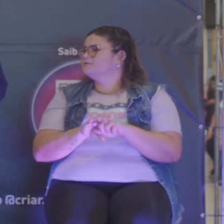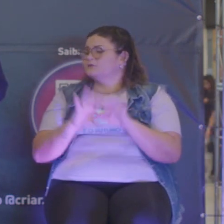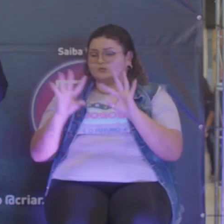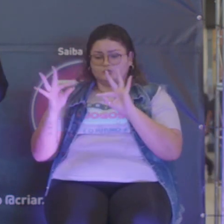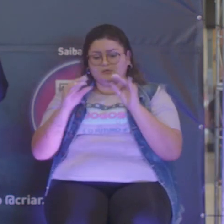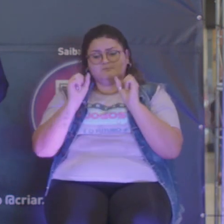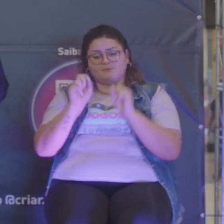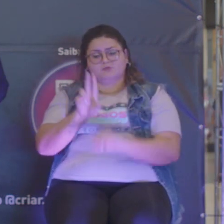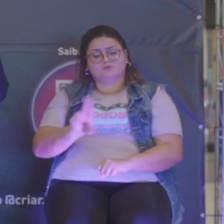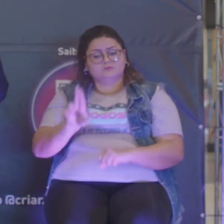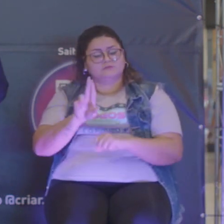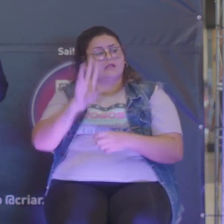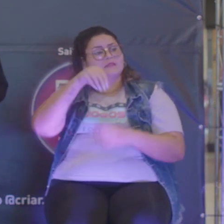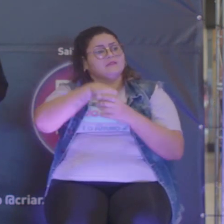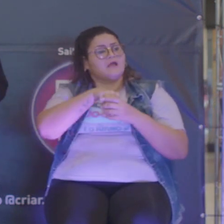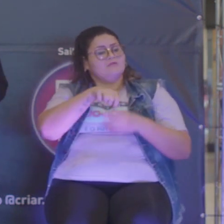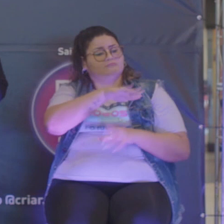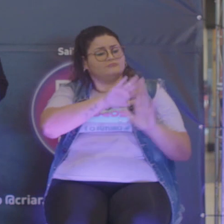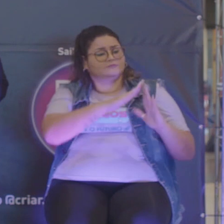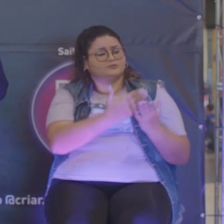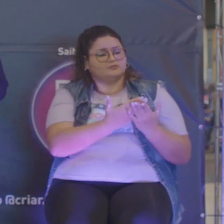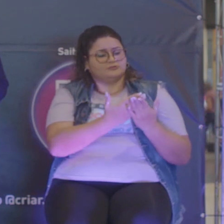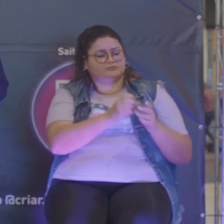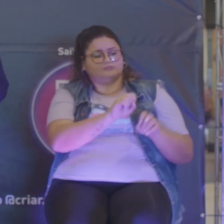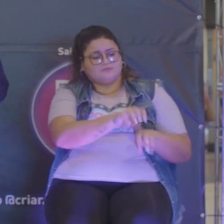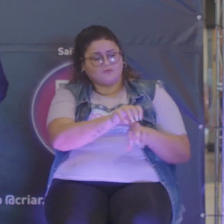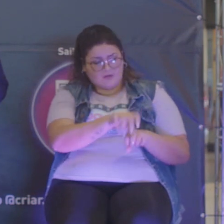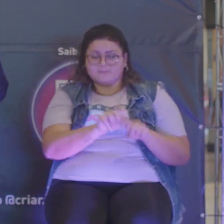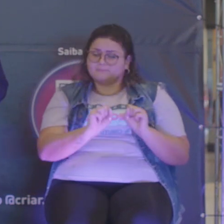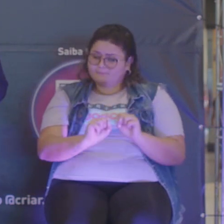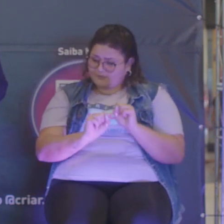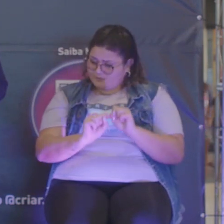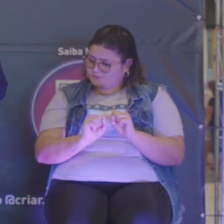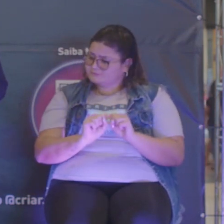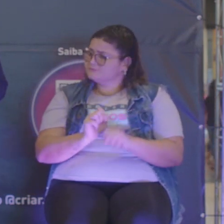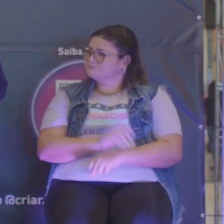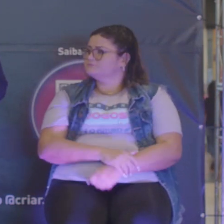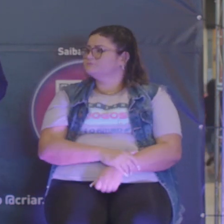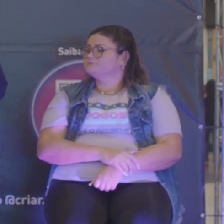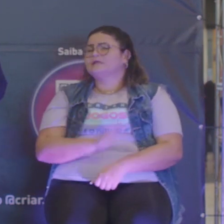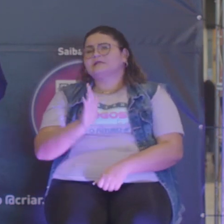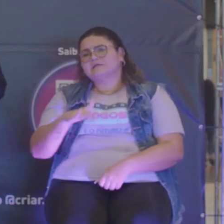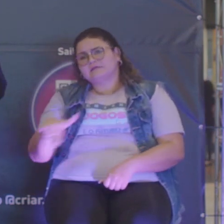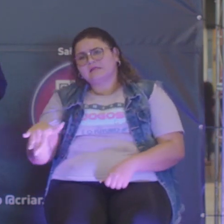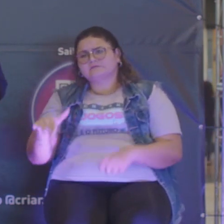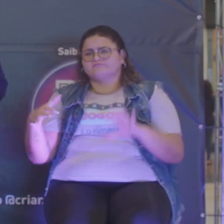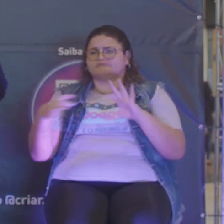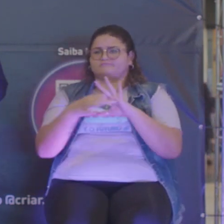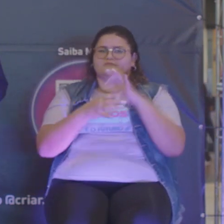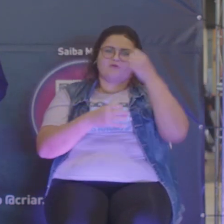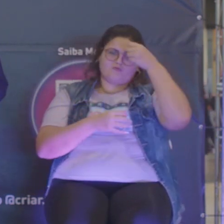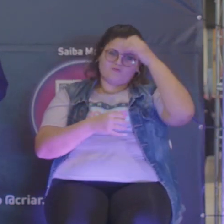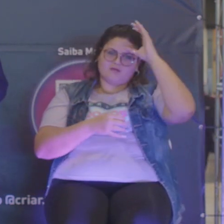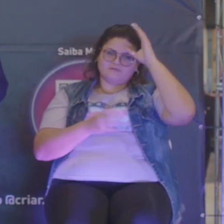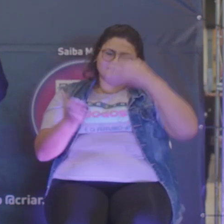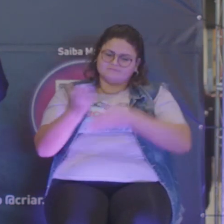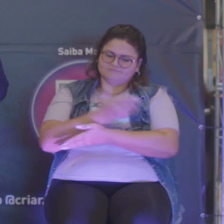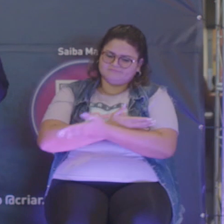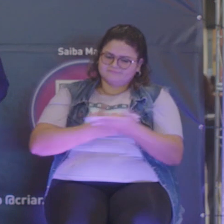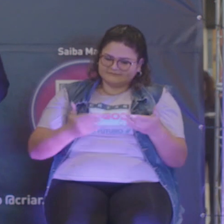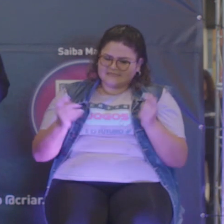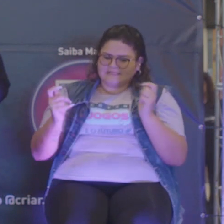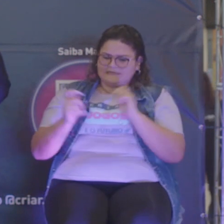tudo pode ser usado para a educação, para aproximar o jovem, a criança do conhecimento, ela se interessar mais por